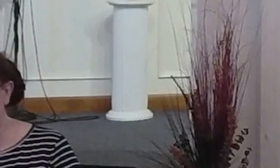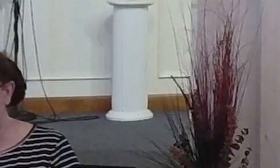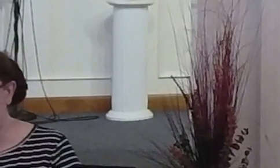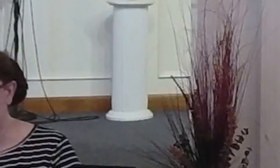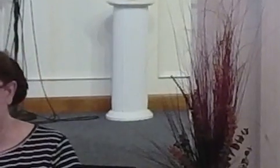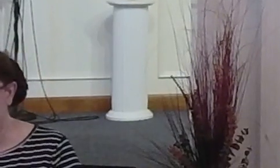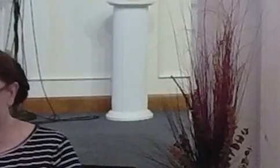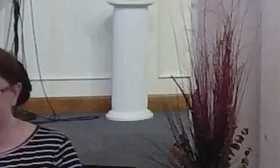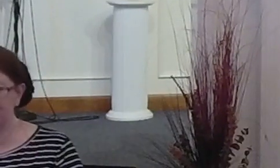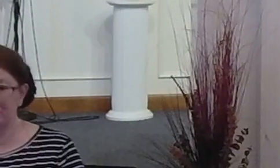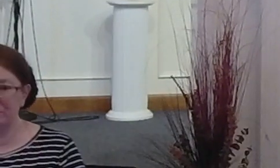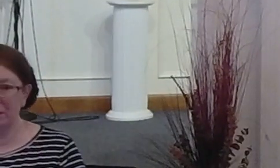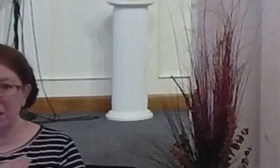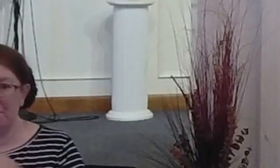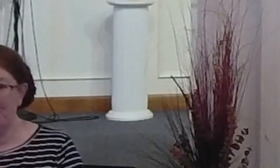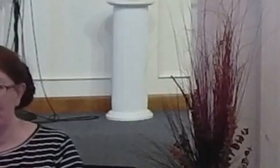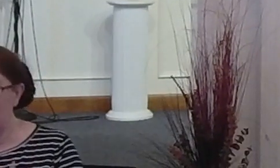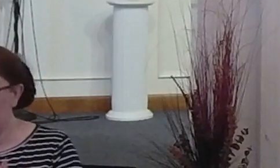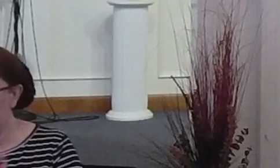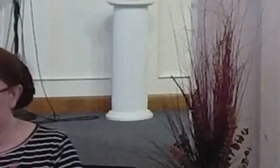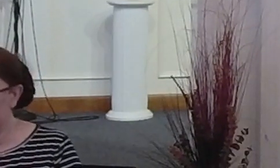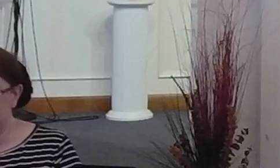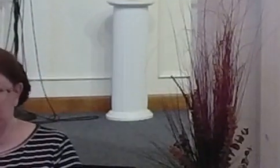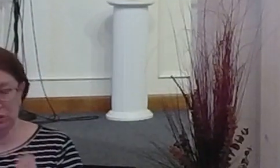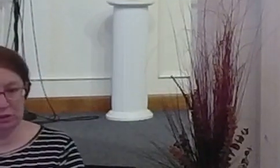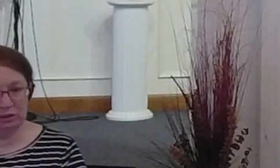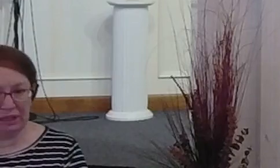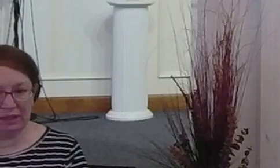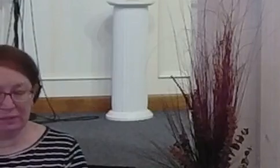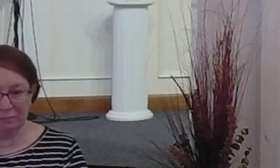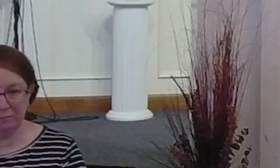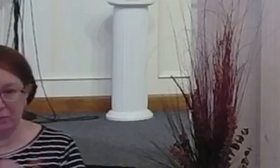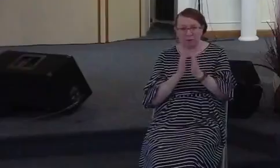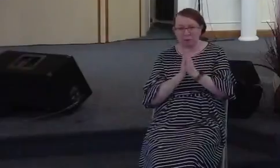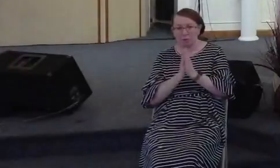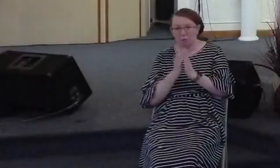Pero estoy alegre de que también regresan. Mi esposa no es capaz de estar